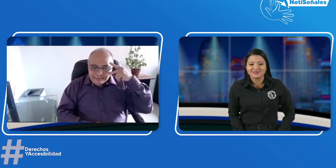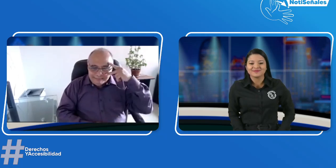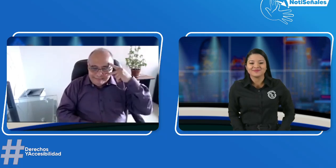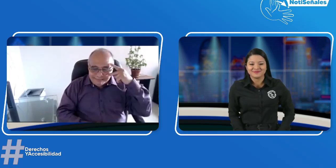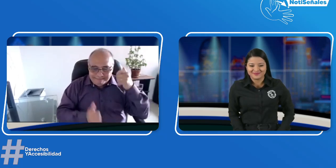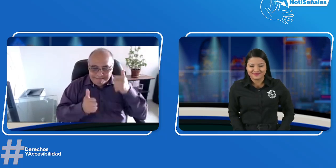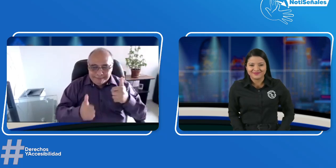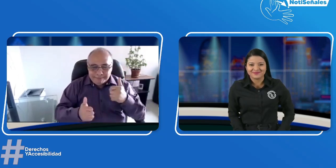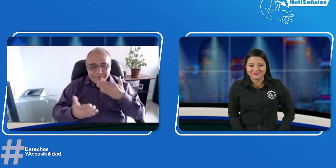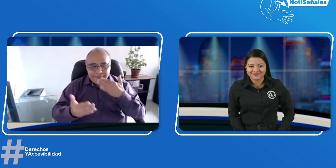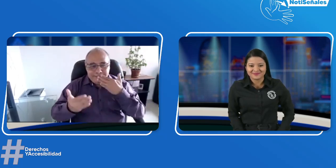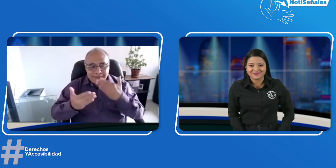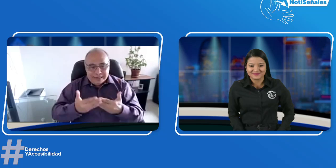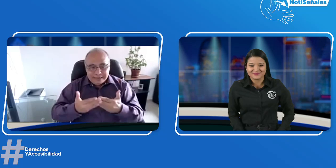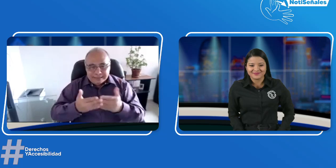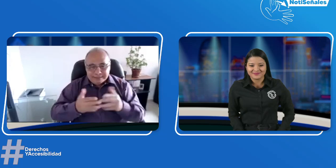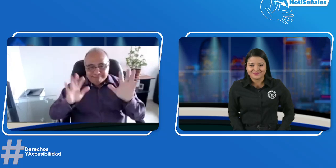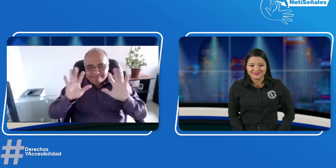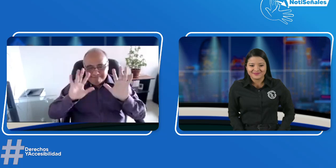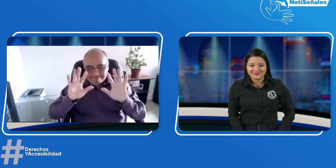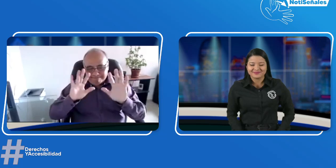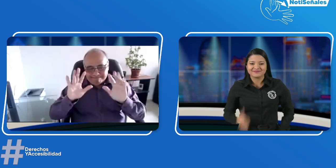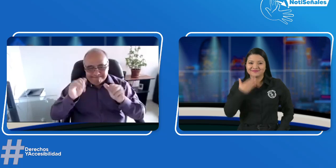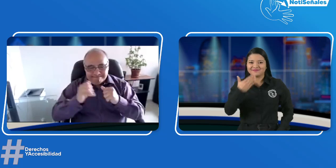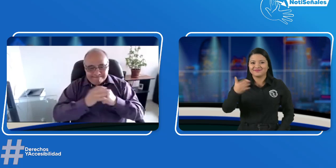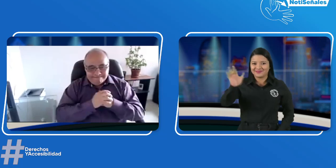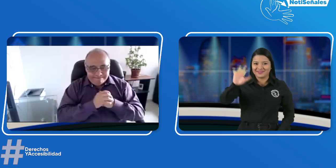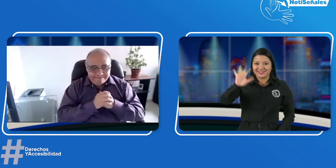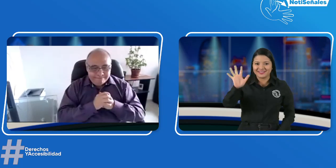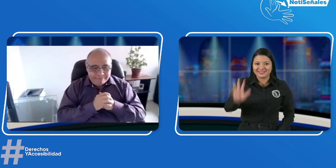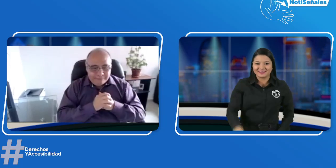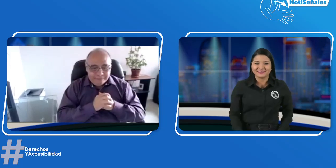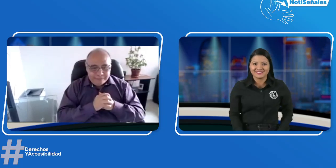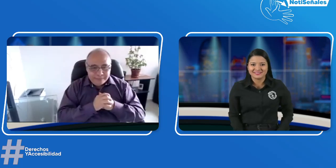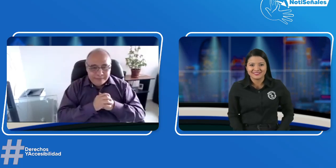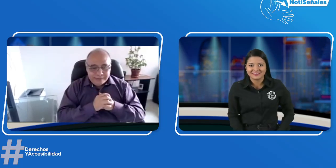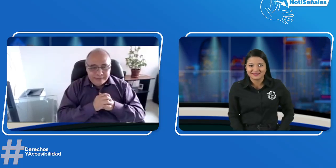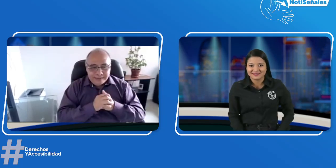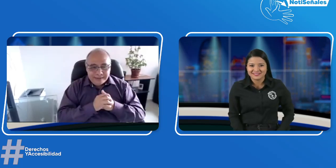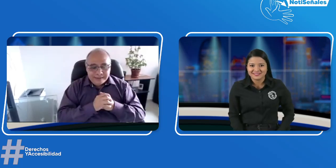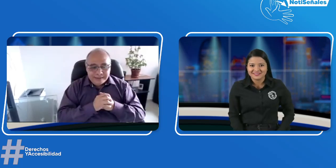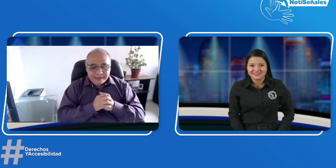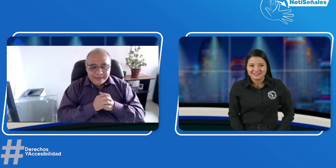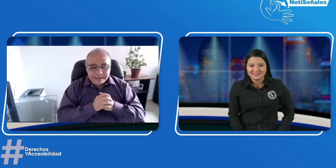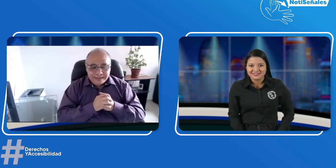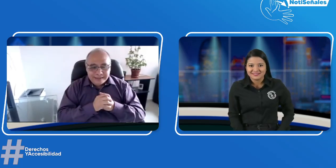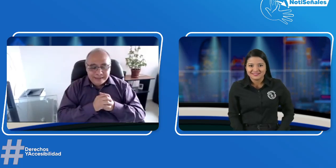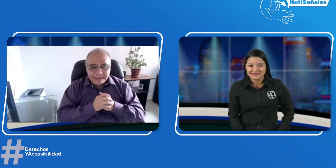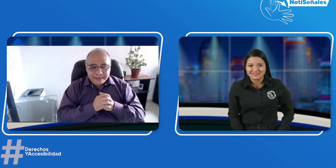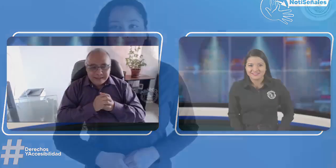Así es, muchas gracias, Erika. Gracias a todas las personas que se conectaron. Hasta luego.